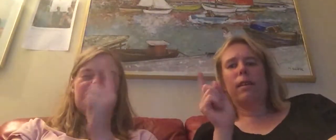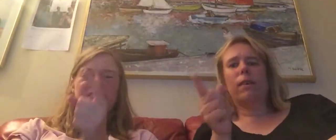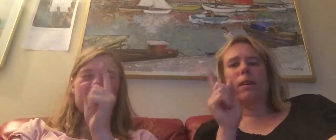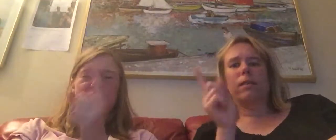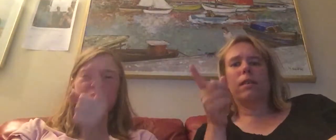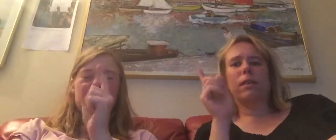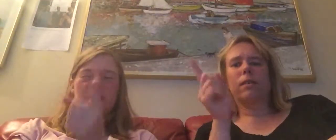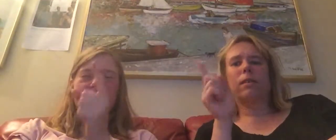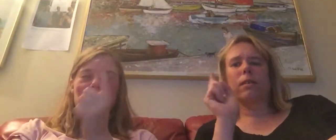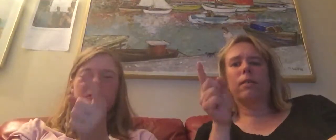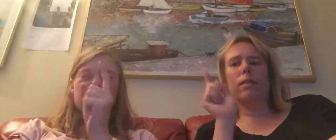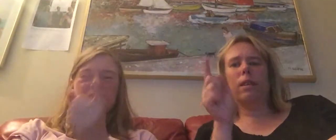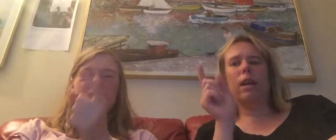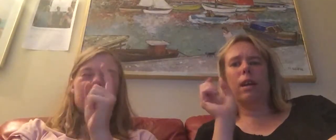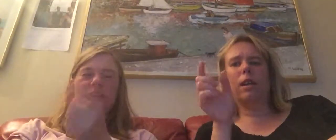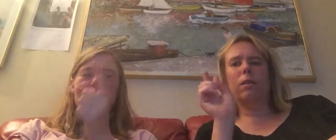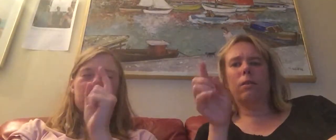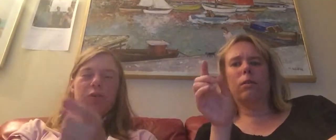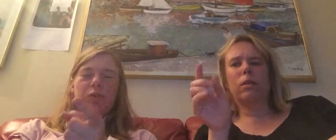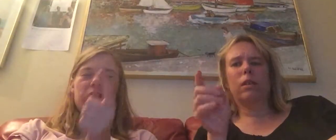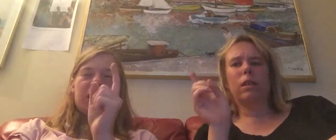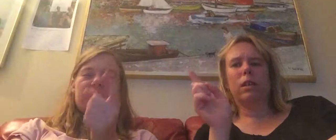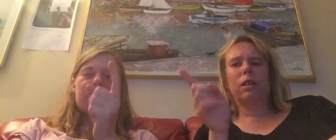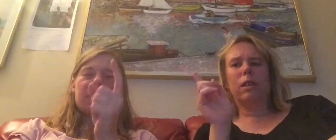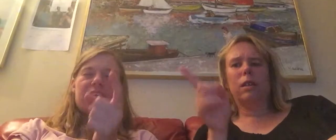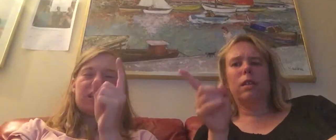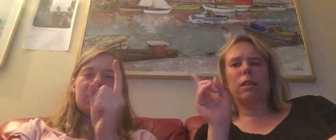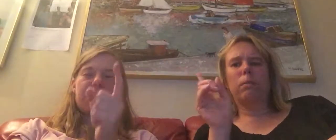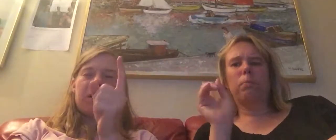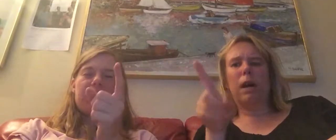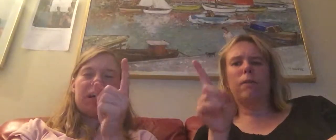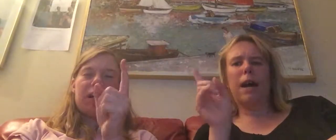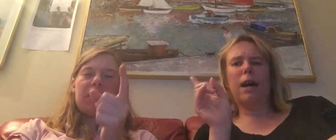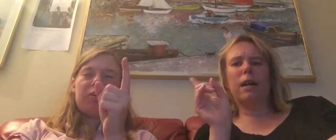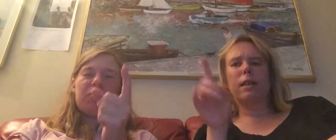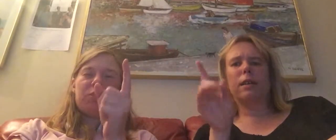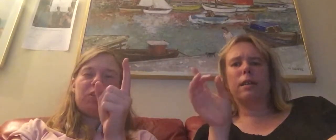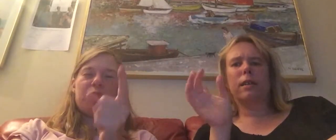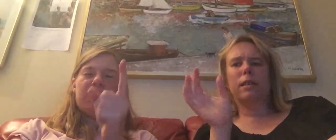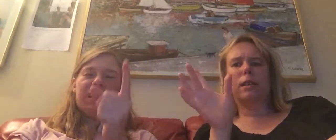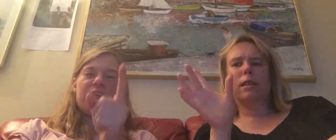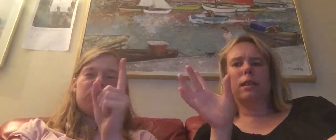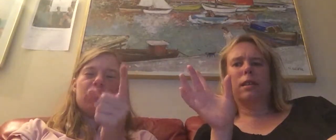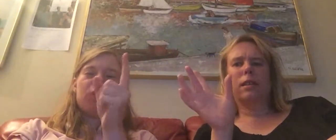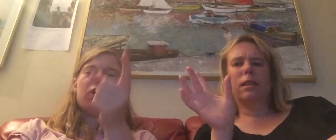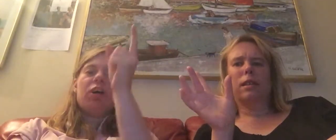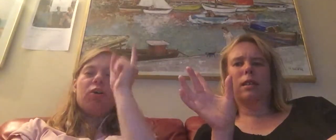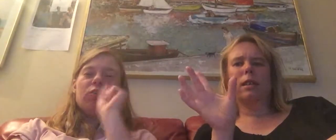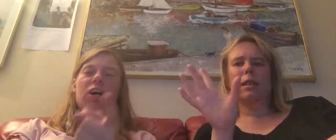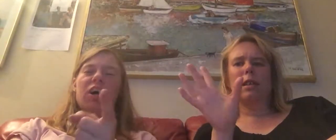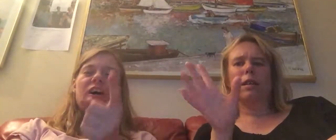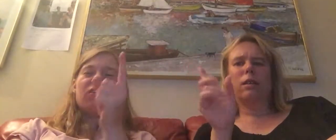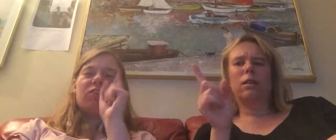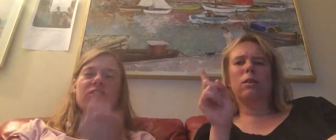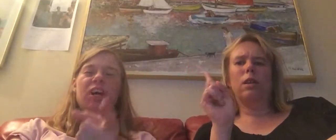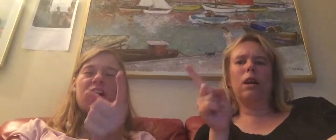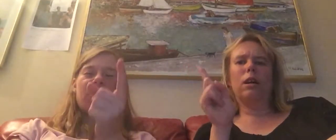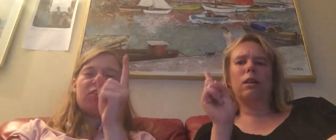Jag viskar och leva ut i hundrade år. Grattis, pappa! I juli nu till då. Hurra! Hurra!